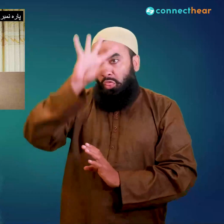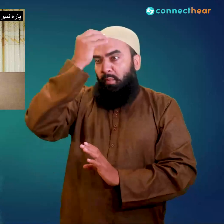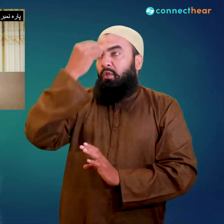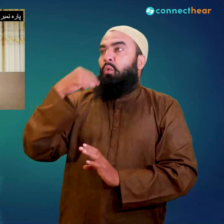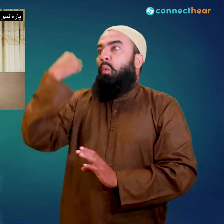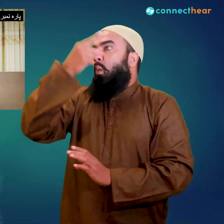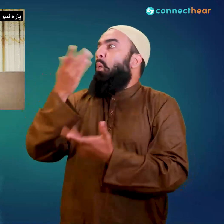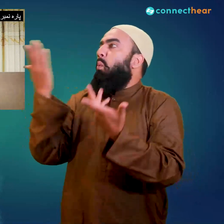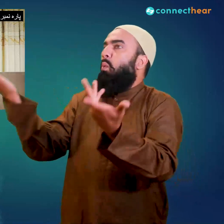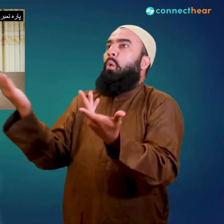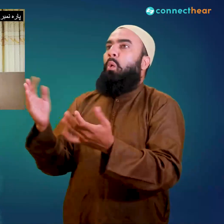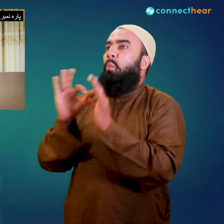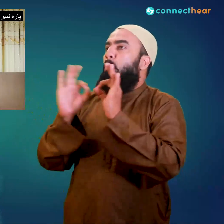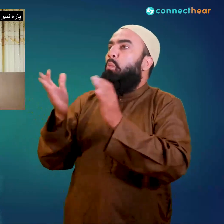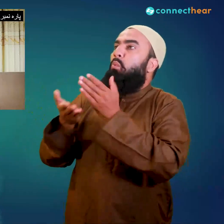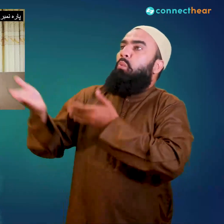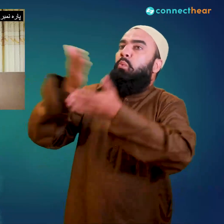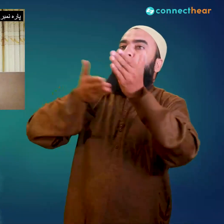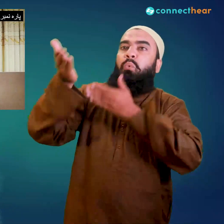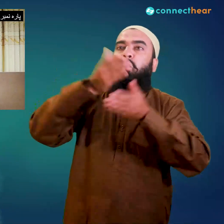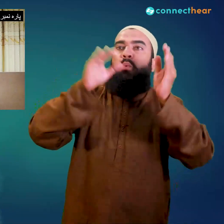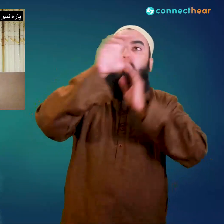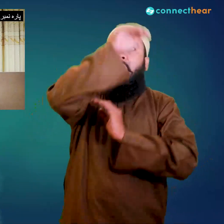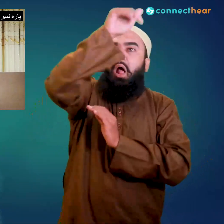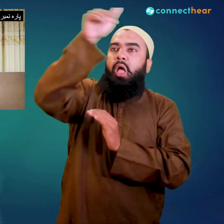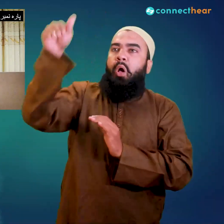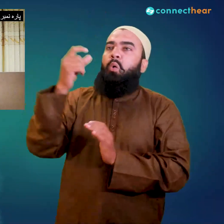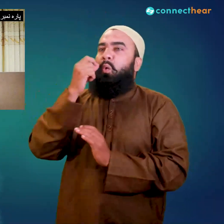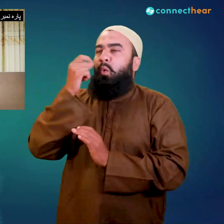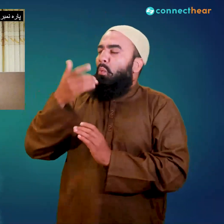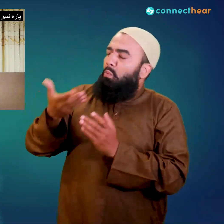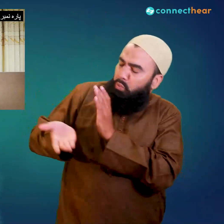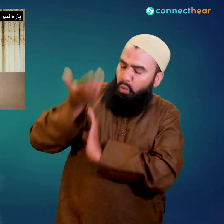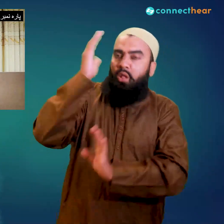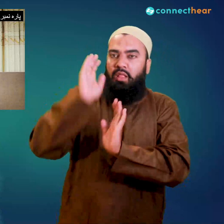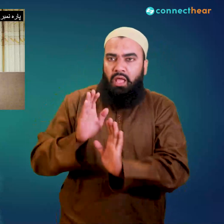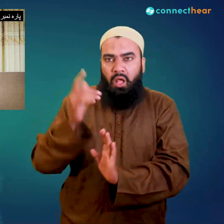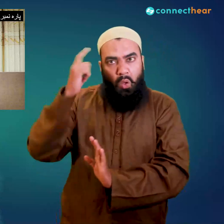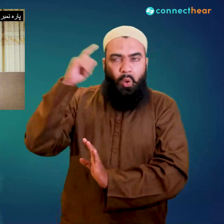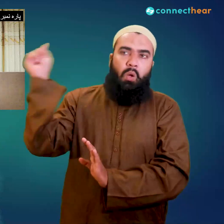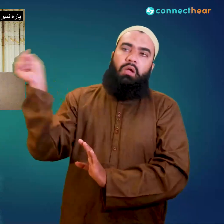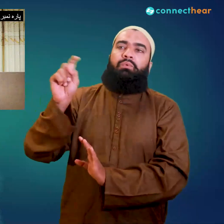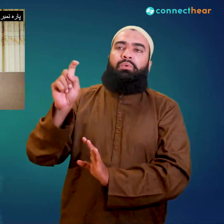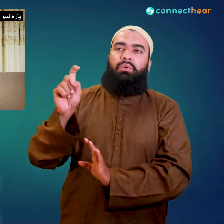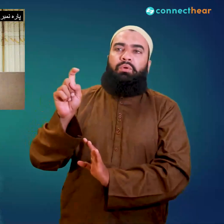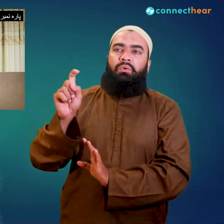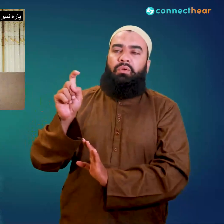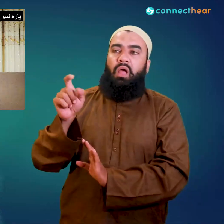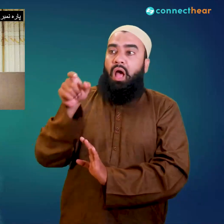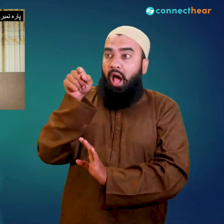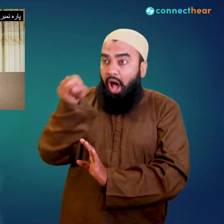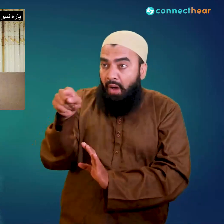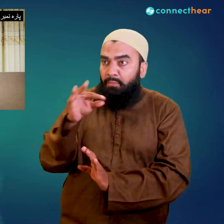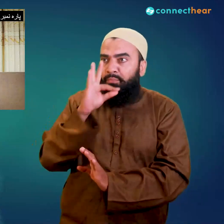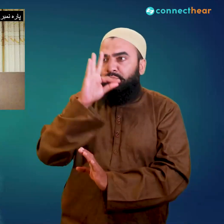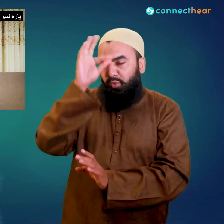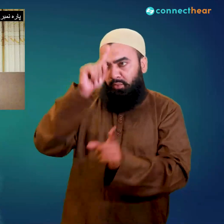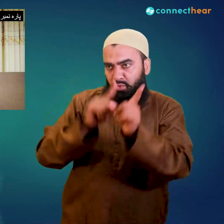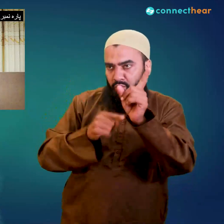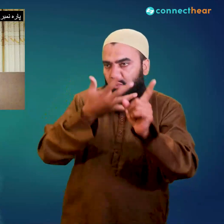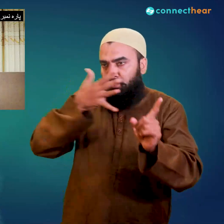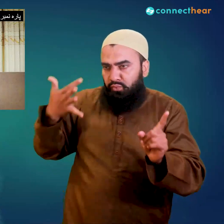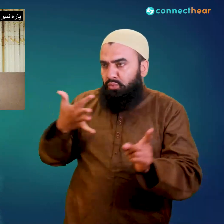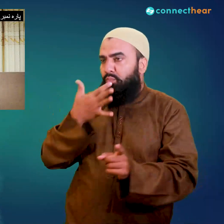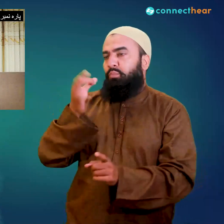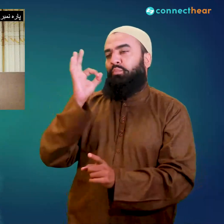گا؟ اس عظیم منصوبے کا انتظام کیسے ہوگا؟ اس پر یوسف علیہ السلام نے اس سے کہا،